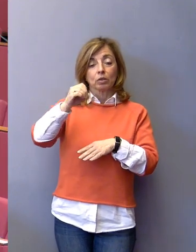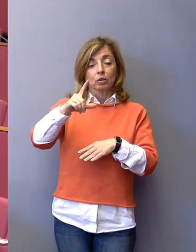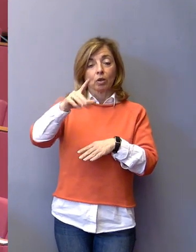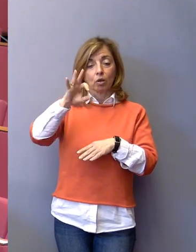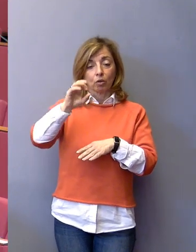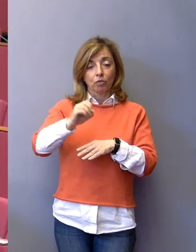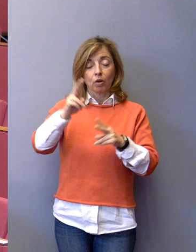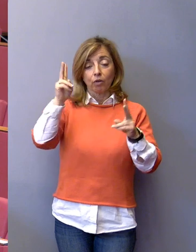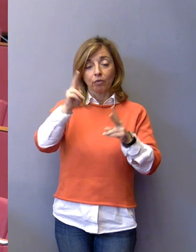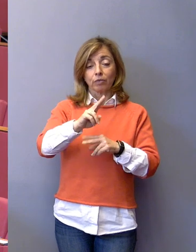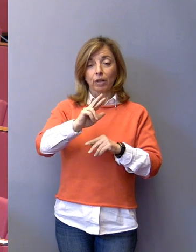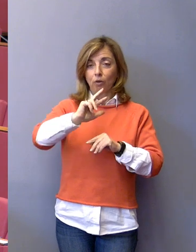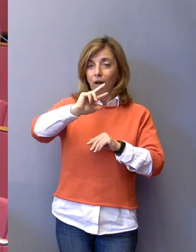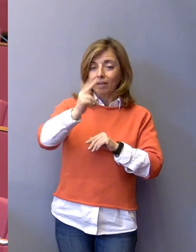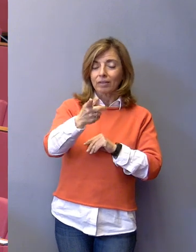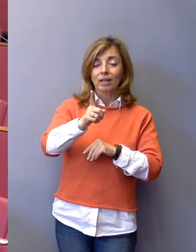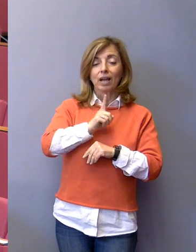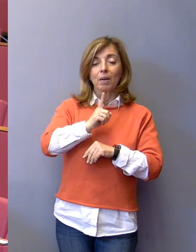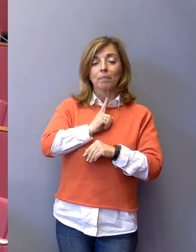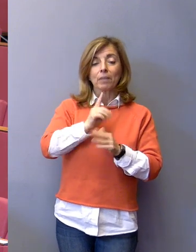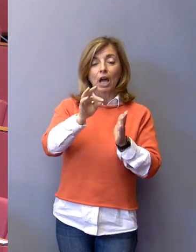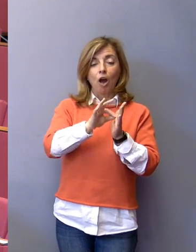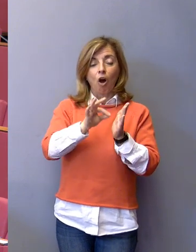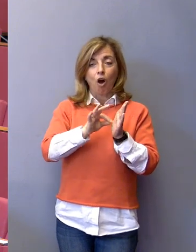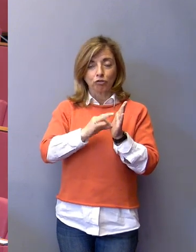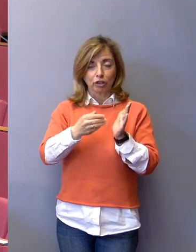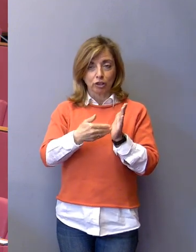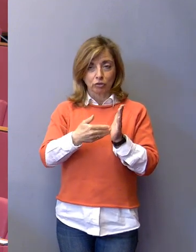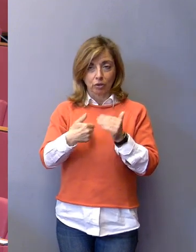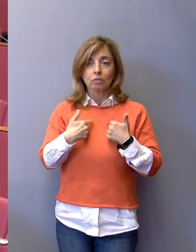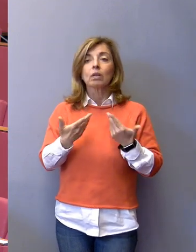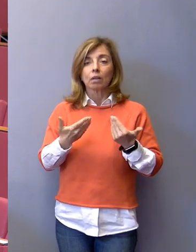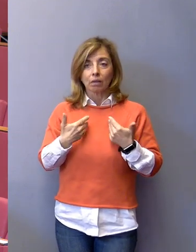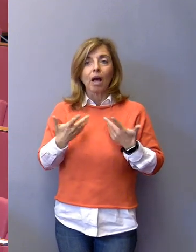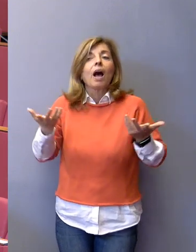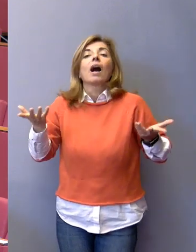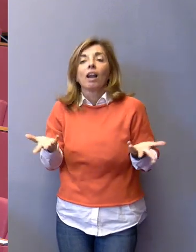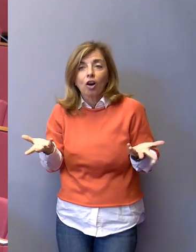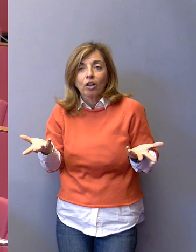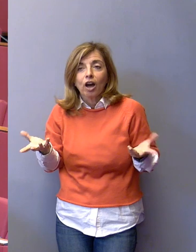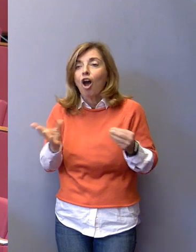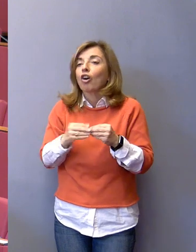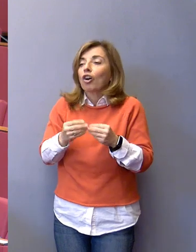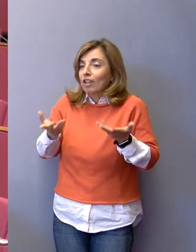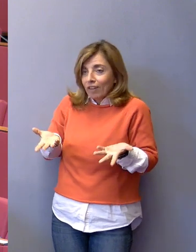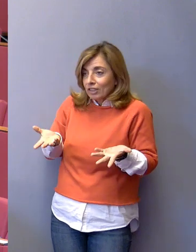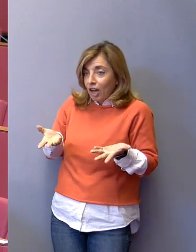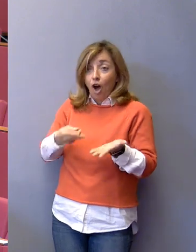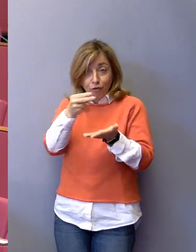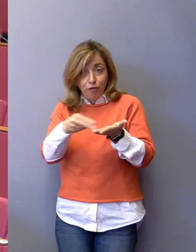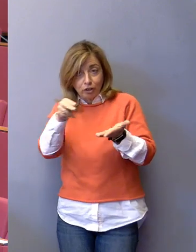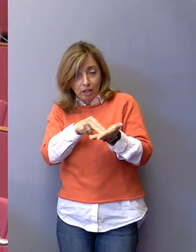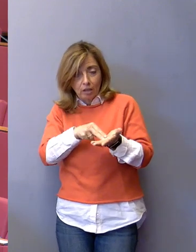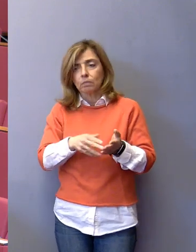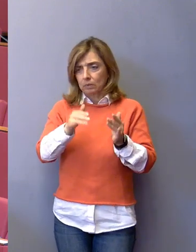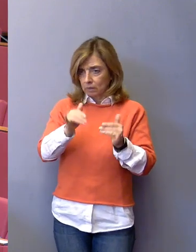e tre i miei odg Bonolis avrebbe detto quindi nel senso cioè che facciamo votiamo Certo si mettono in